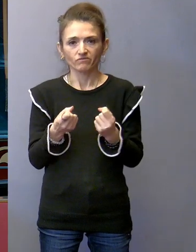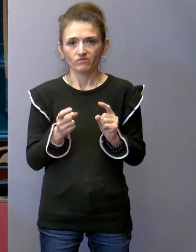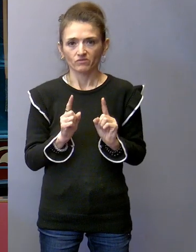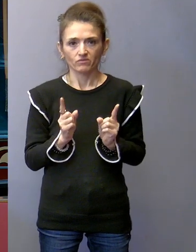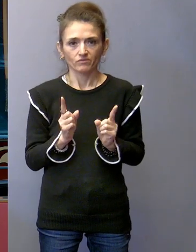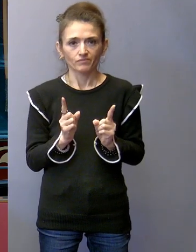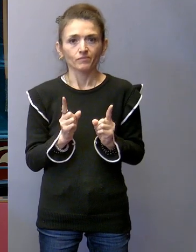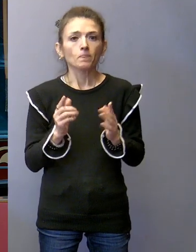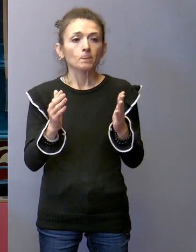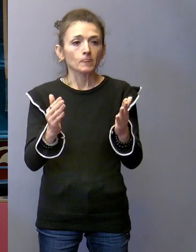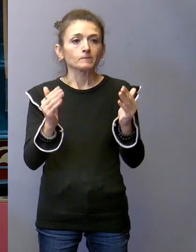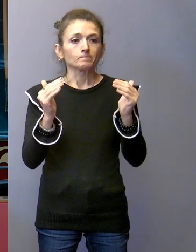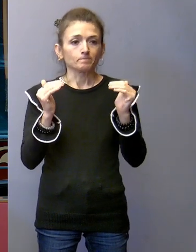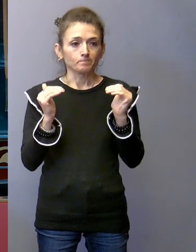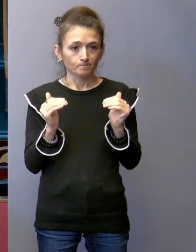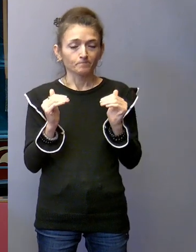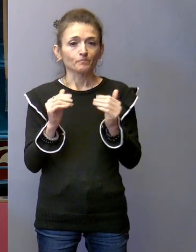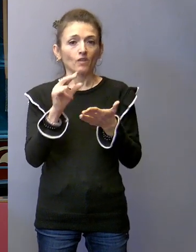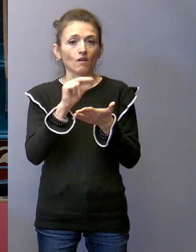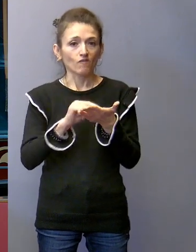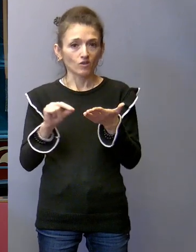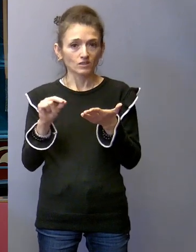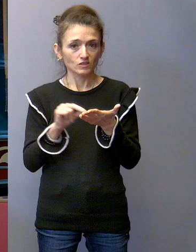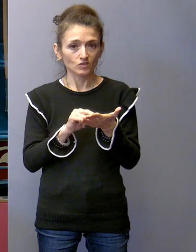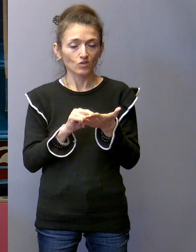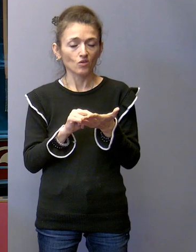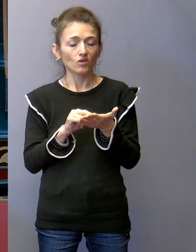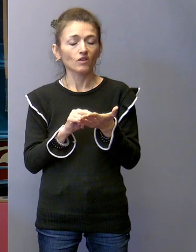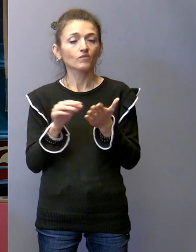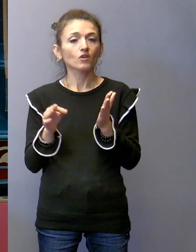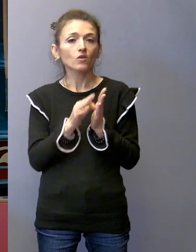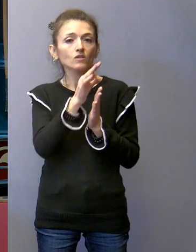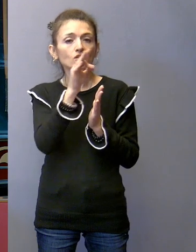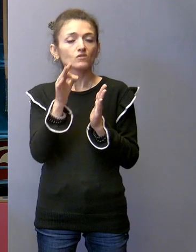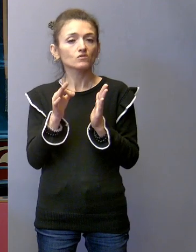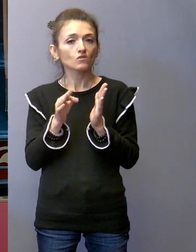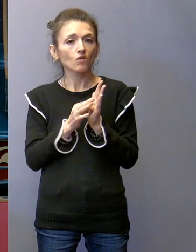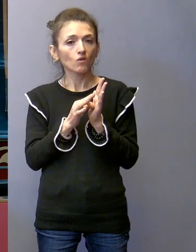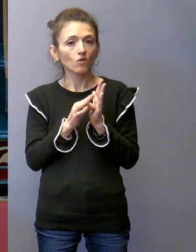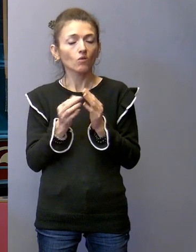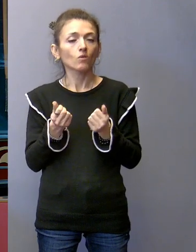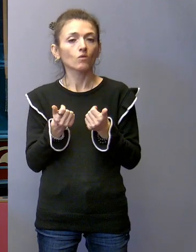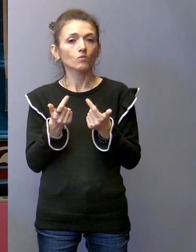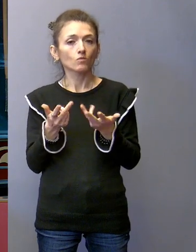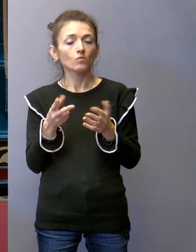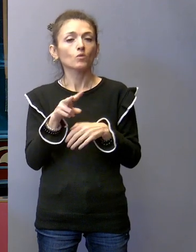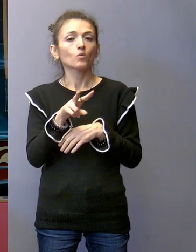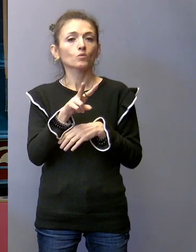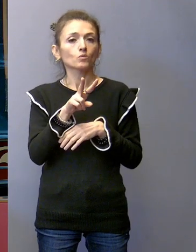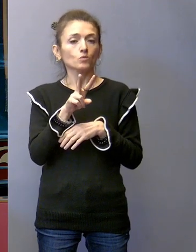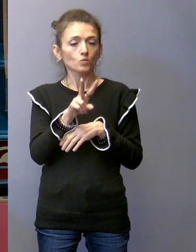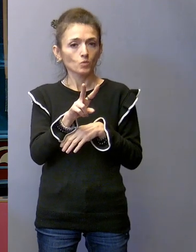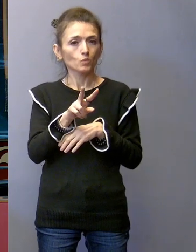adesso Passiamo alla votazione dell'ordine del giorno numero 2